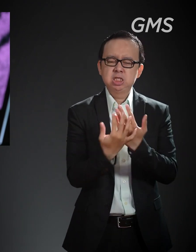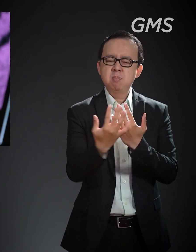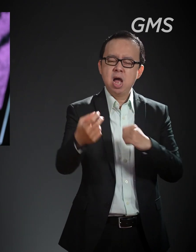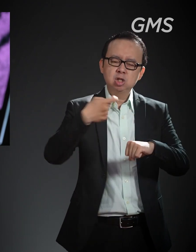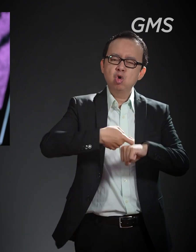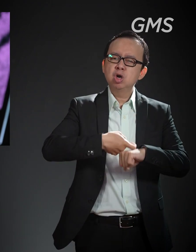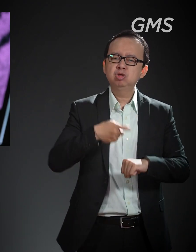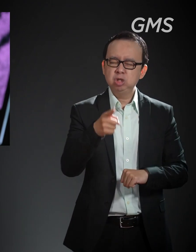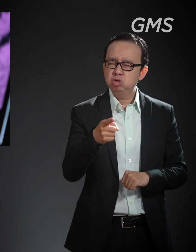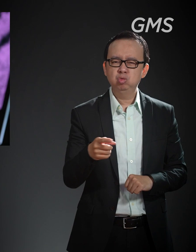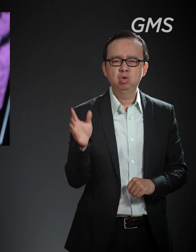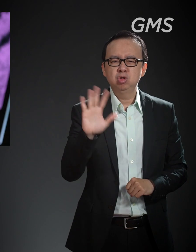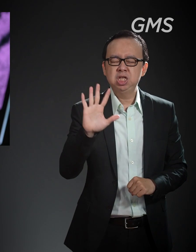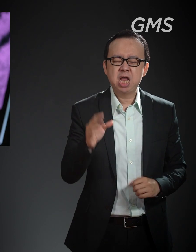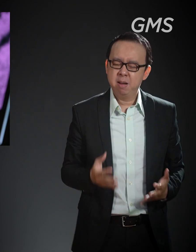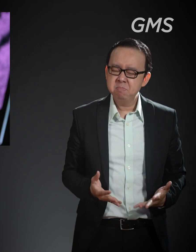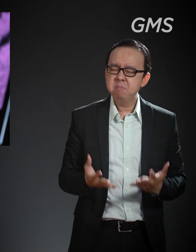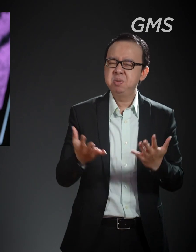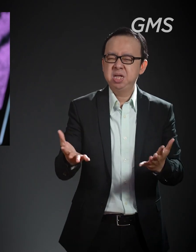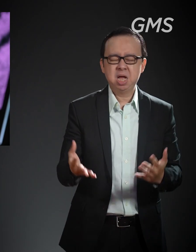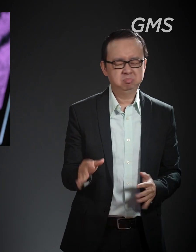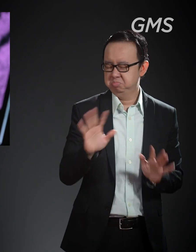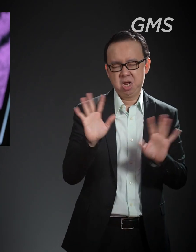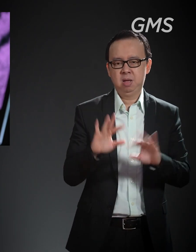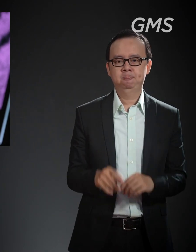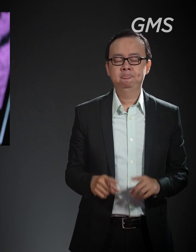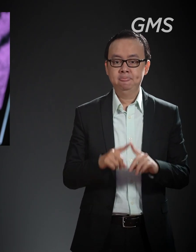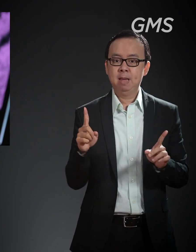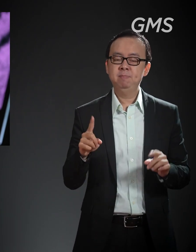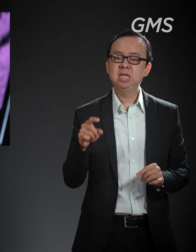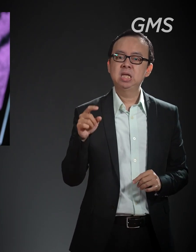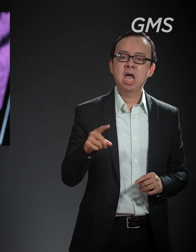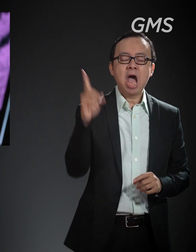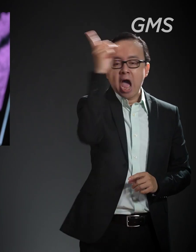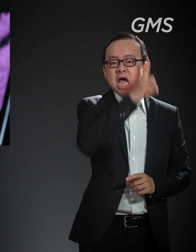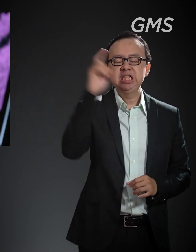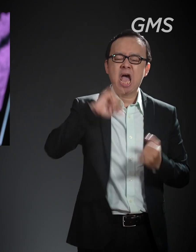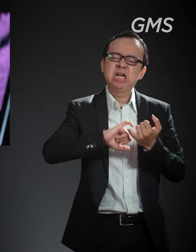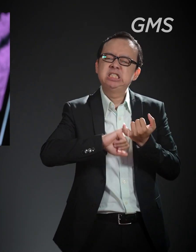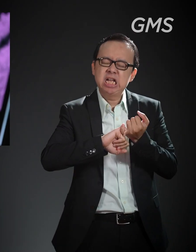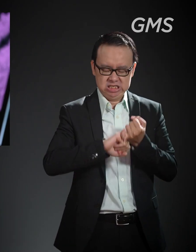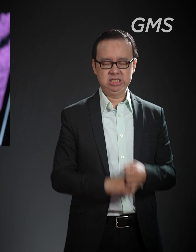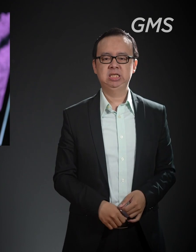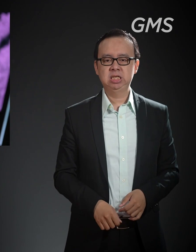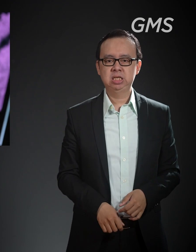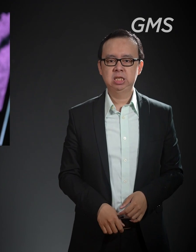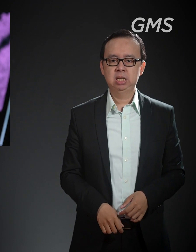itu. Malah justru mereka hanyalah janji iman. Sedangkan jemaat Makedonia yang tidak